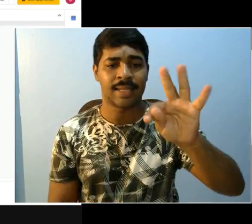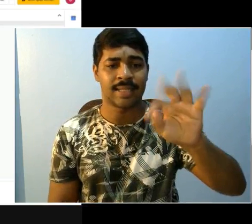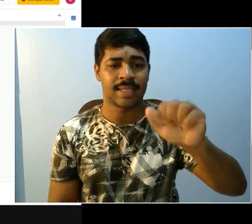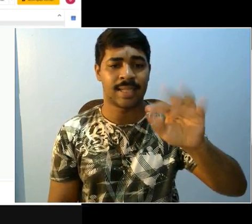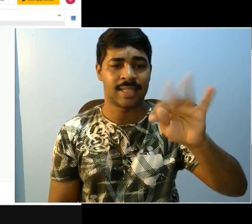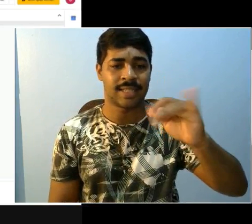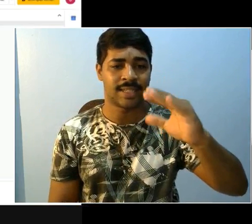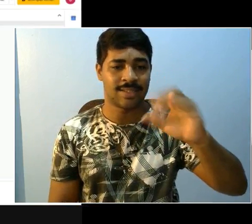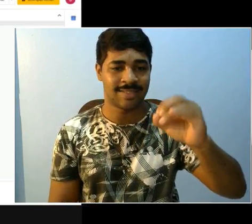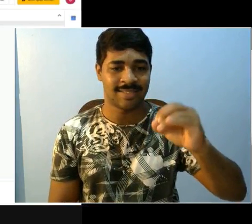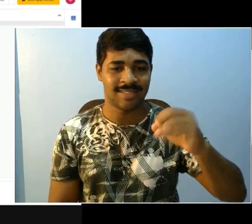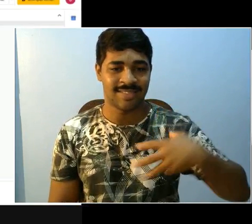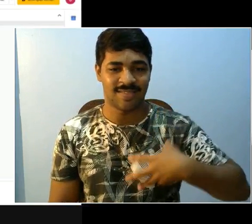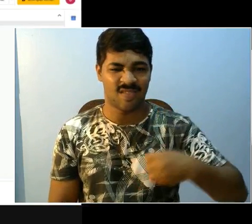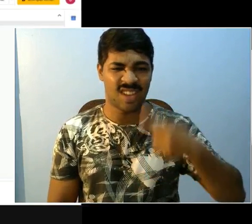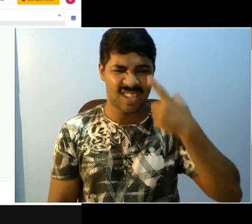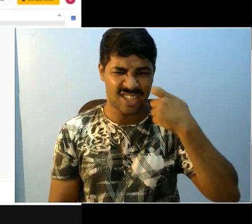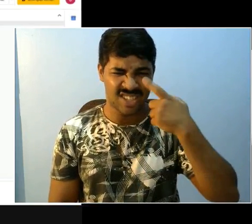Depois eu mostro.